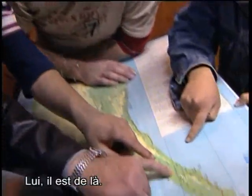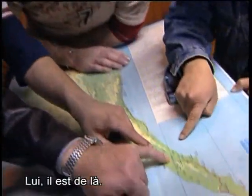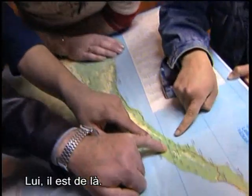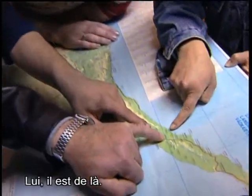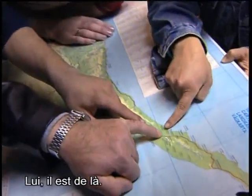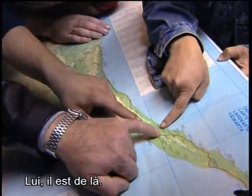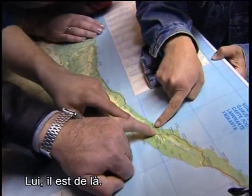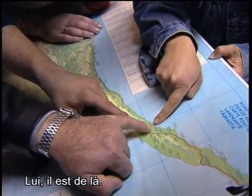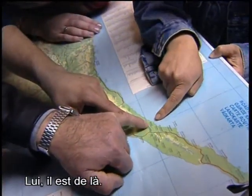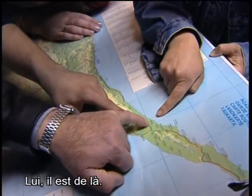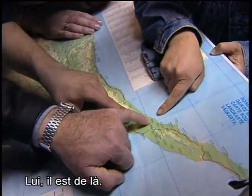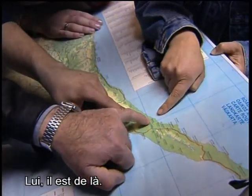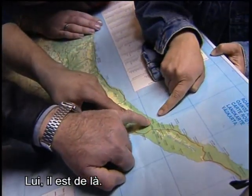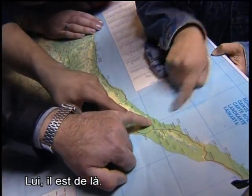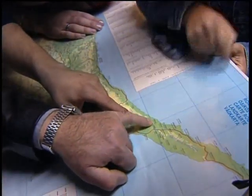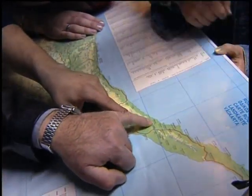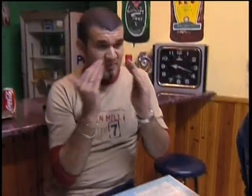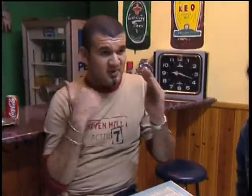Lui, il est de là.